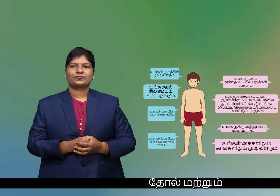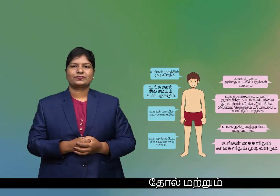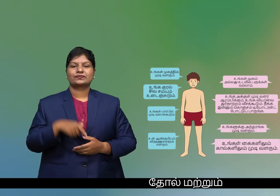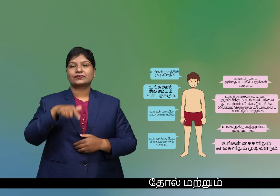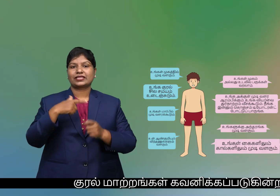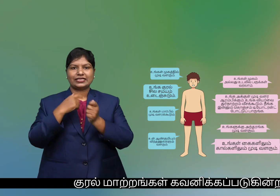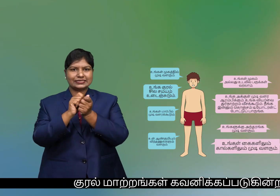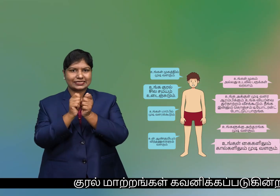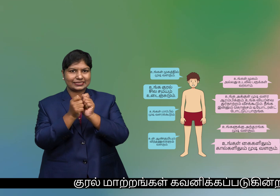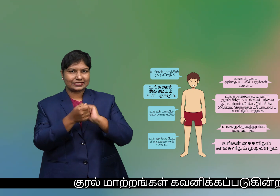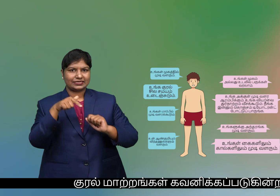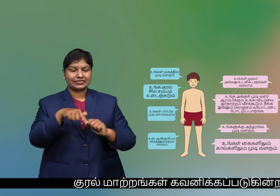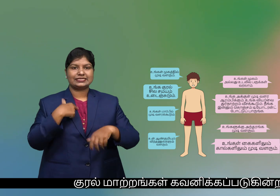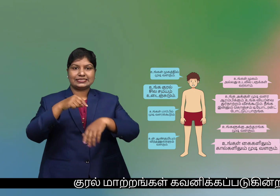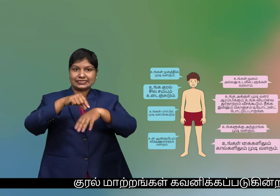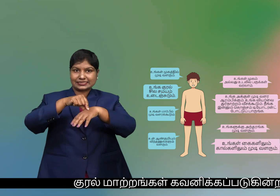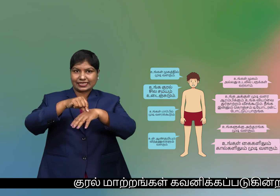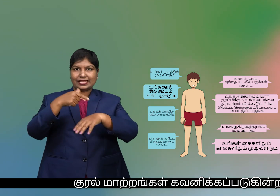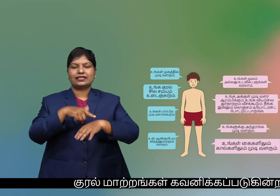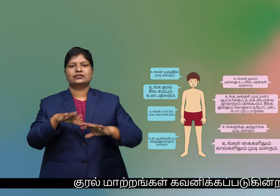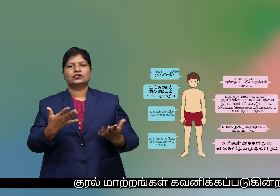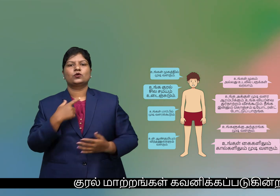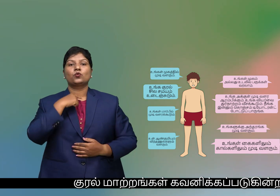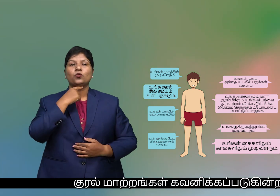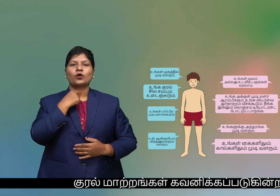தோல் மற்றும் குரல் மாற்றங்கள் கவனிக்கப்படுகின்றன.